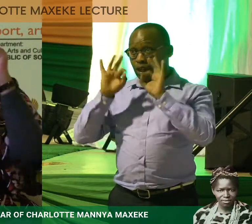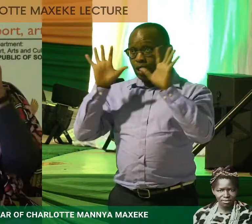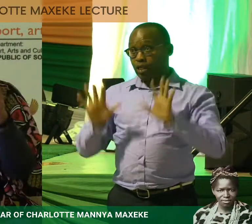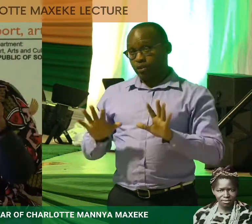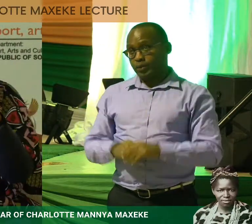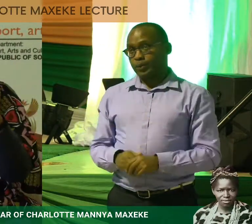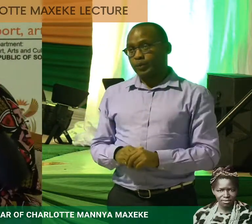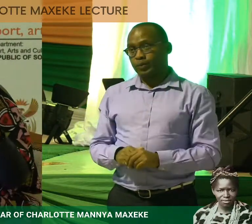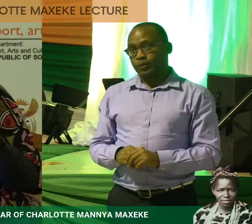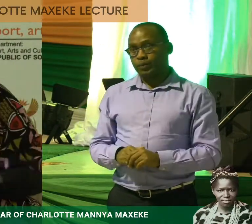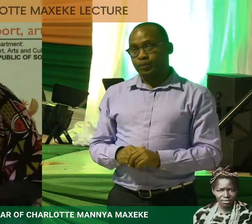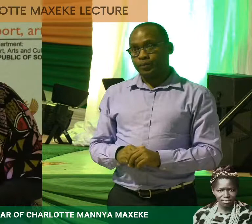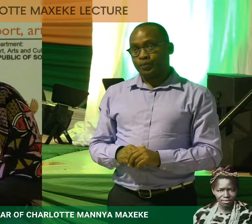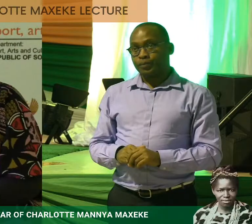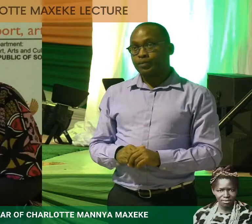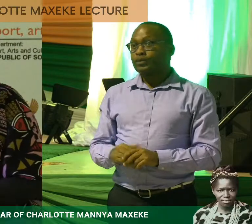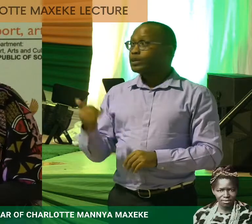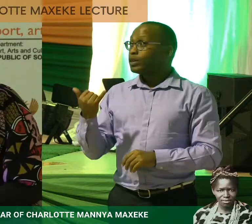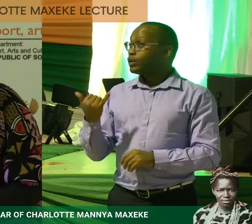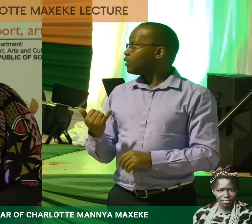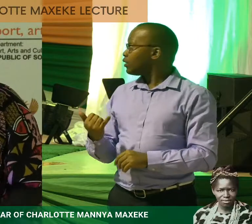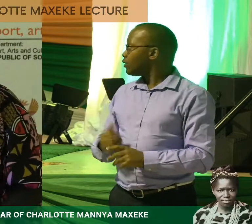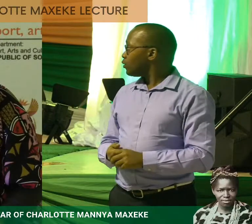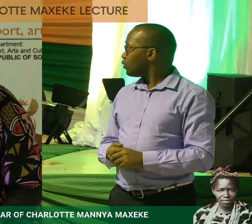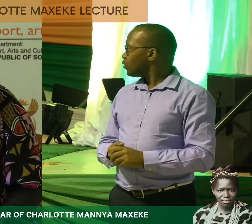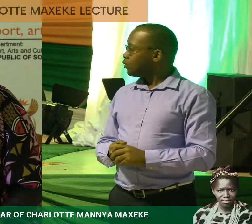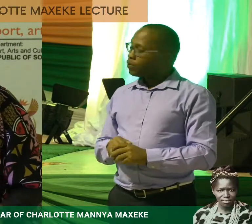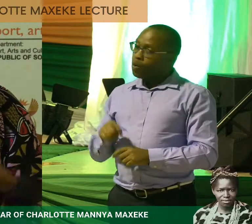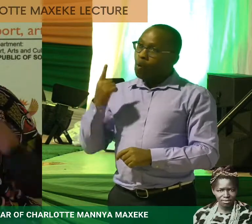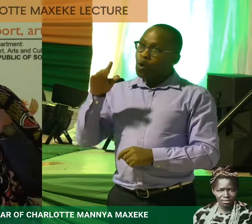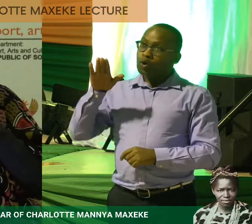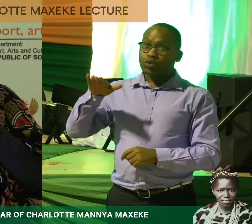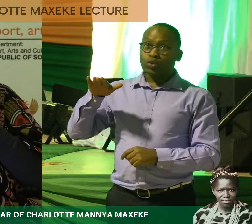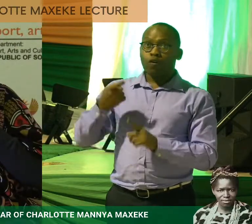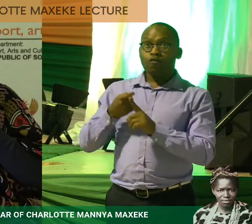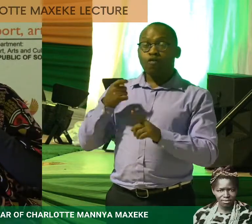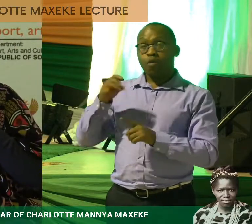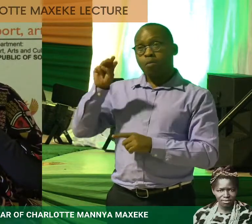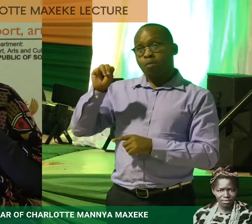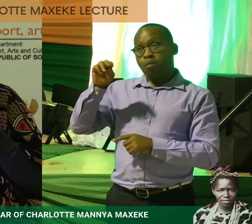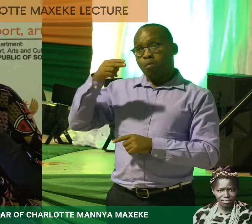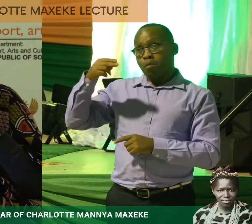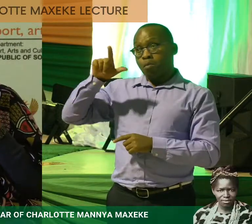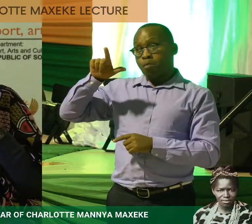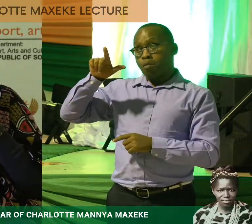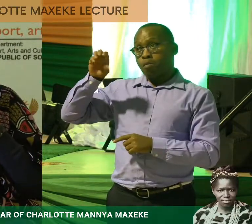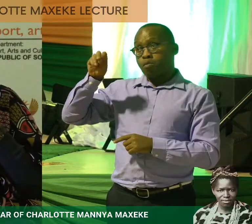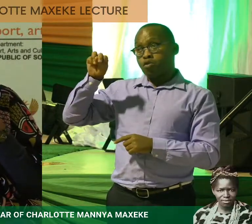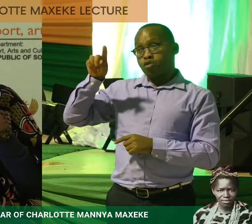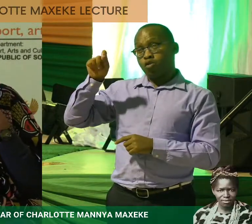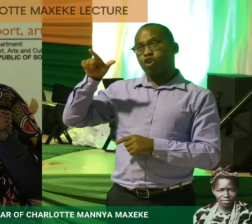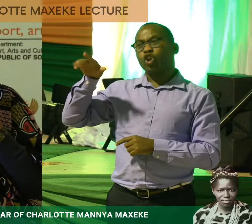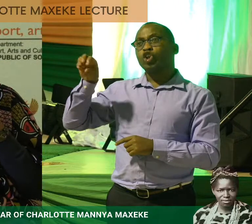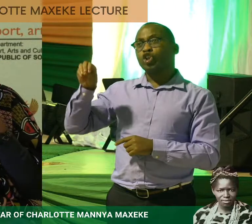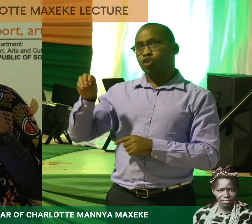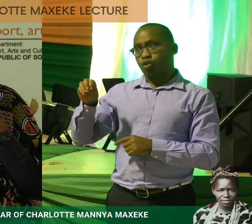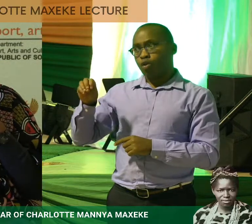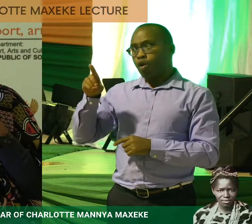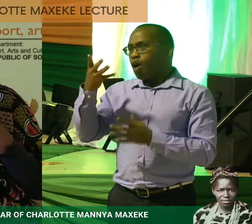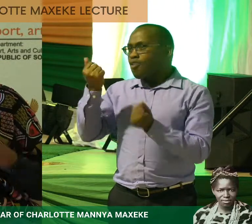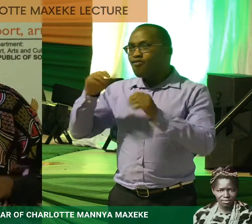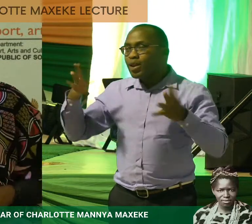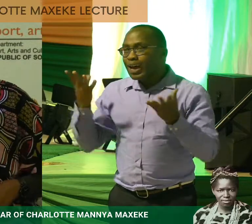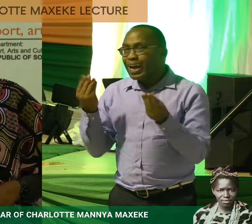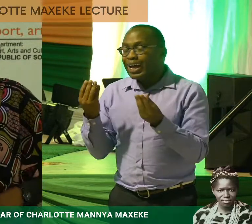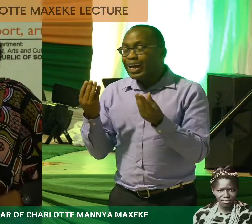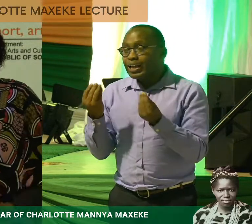Nivile? Umntana ke walapha emhlonhlo oyawuthapase kakuhle angafumana ibhasari.